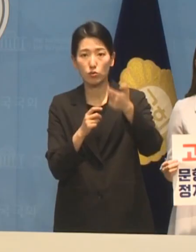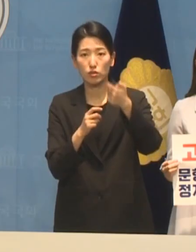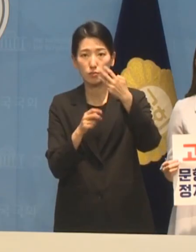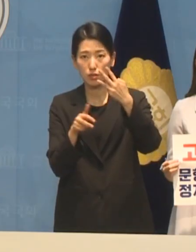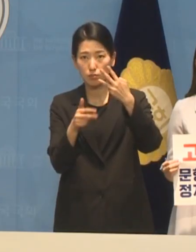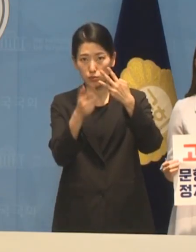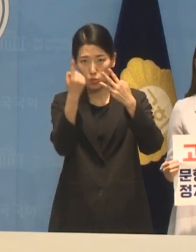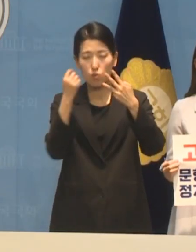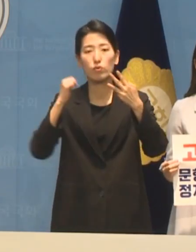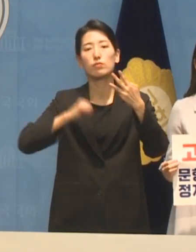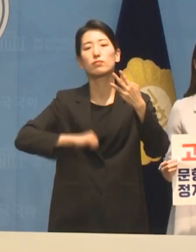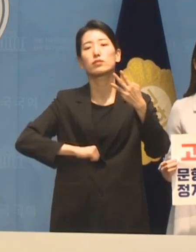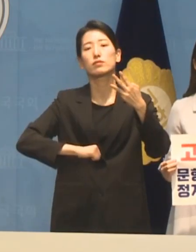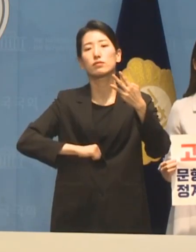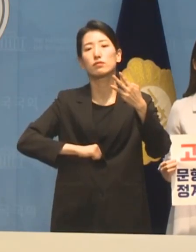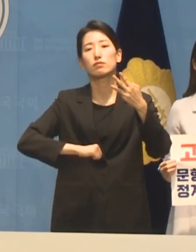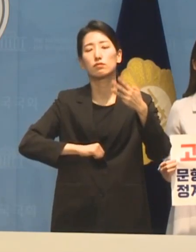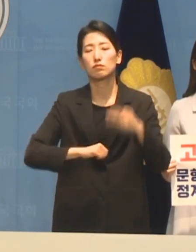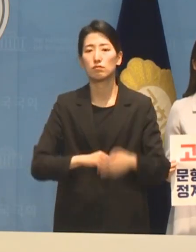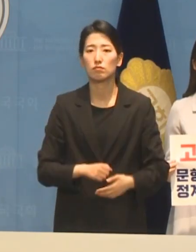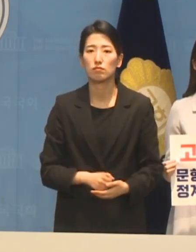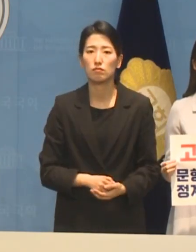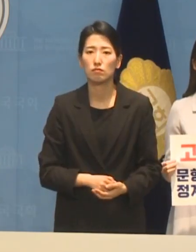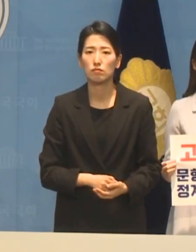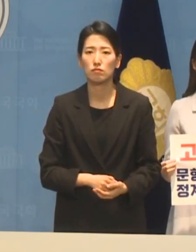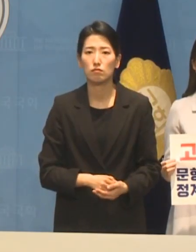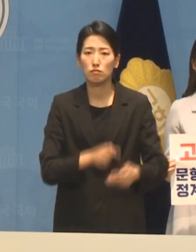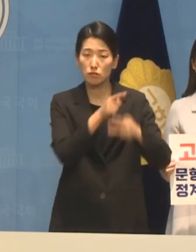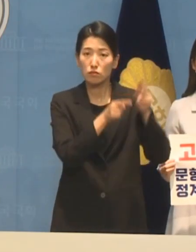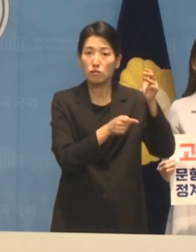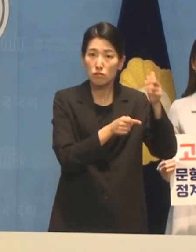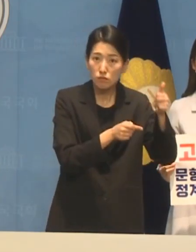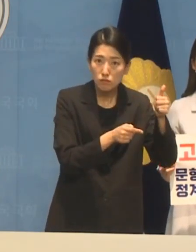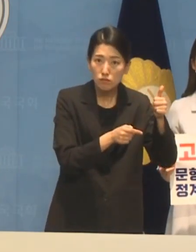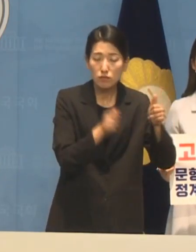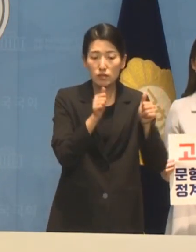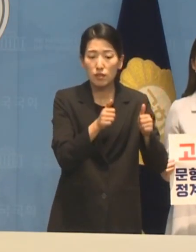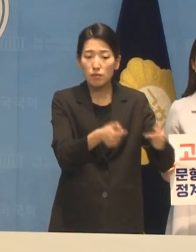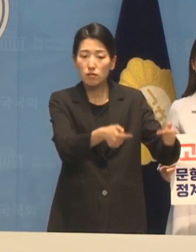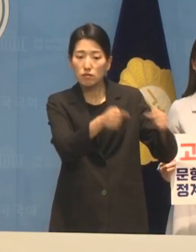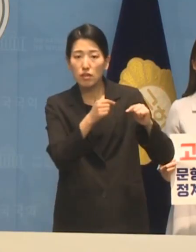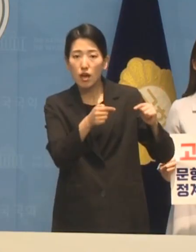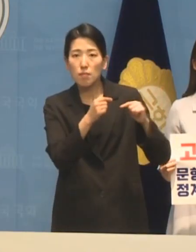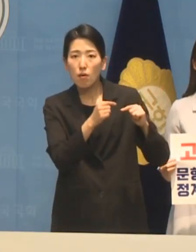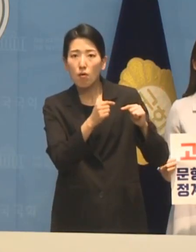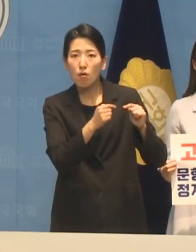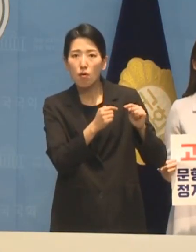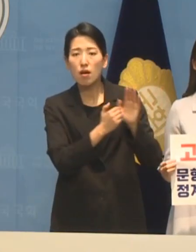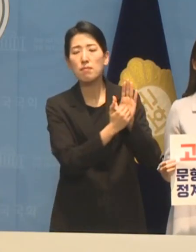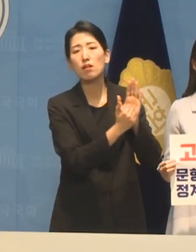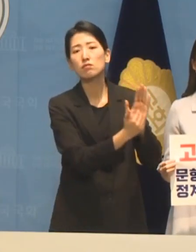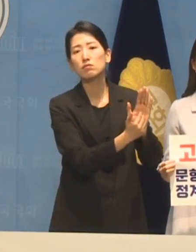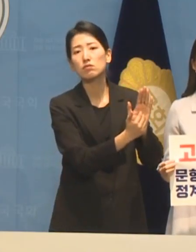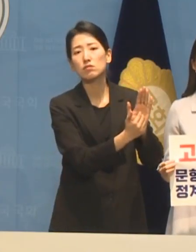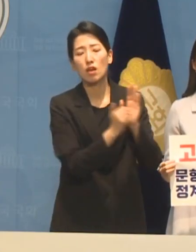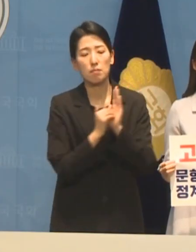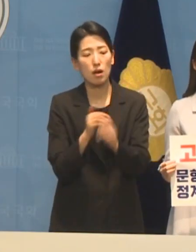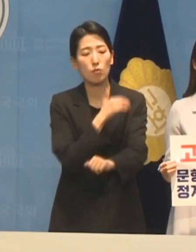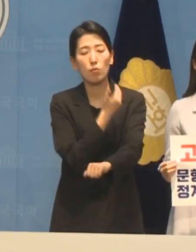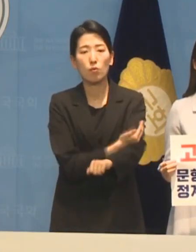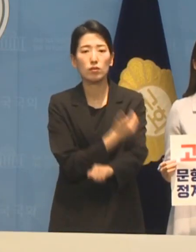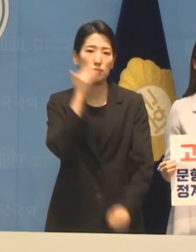제163조 위반으로 피소추인의 참여 권리를 배제하여 방해권을 침해한